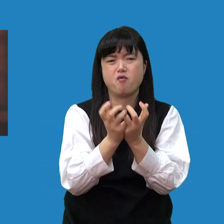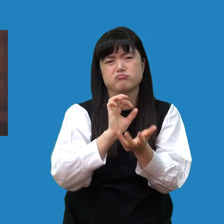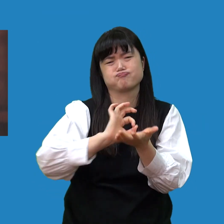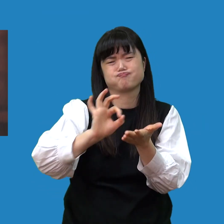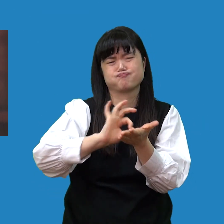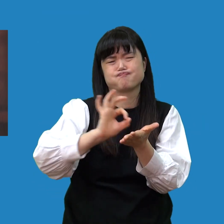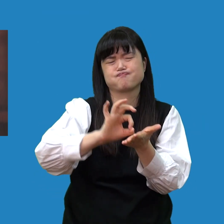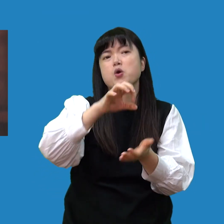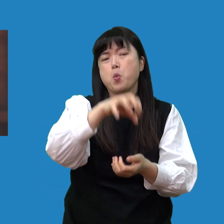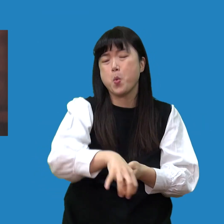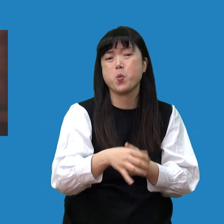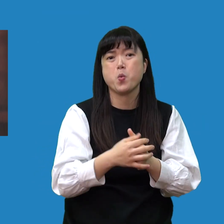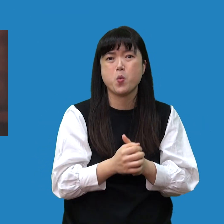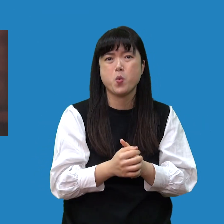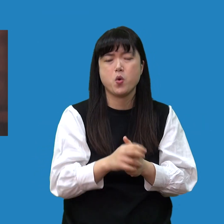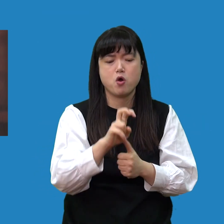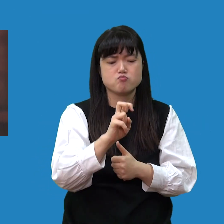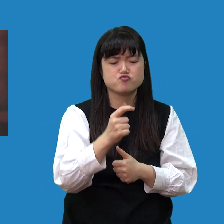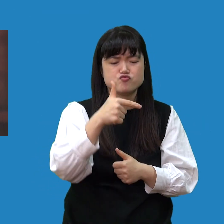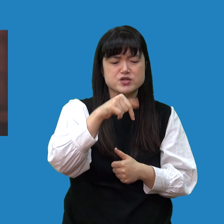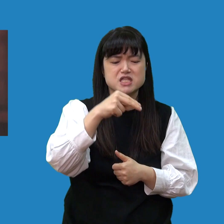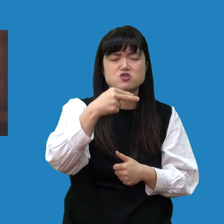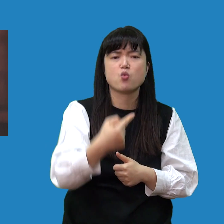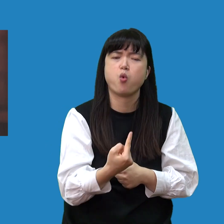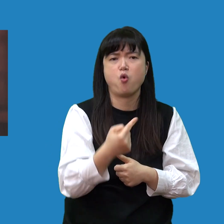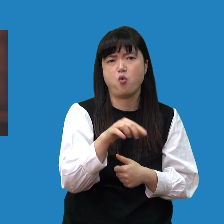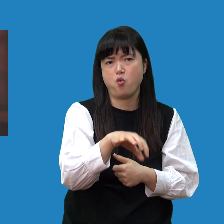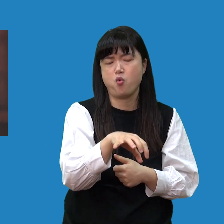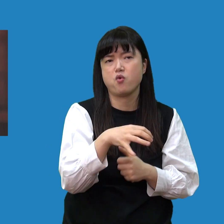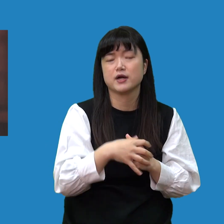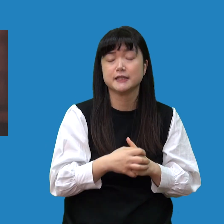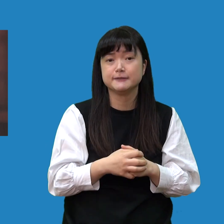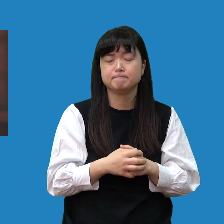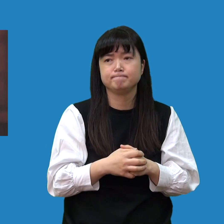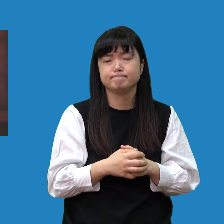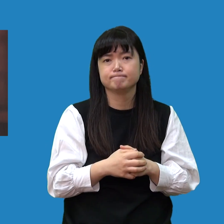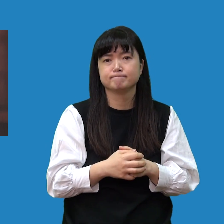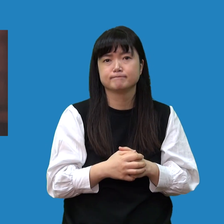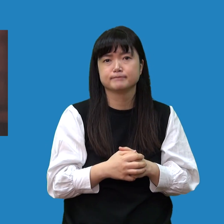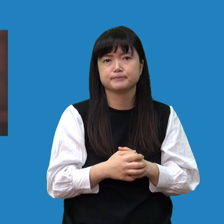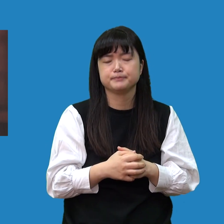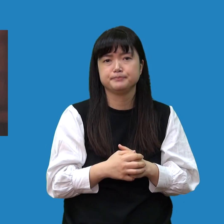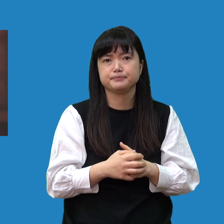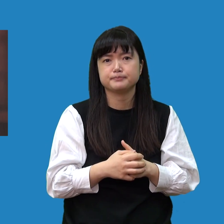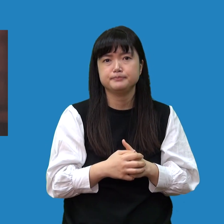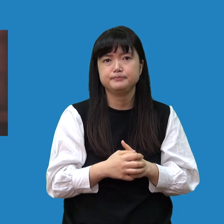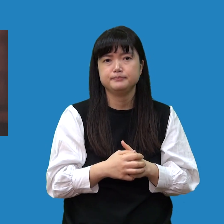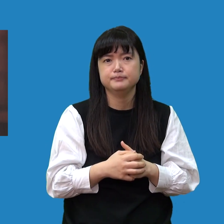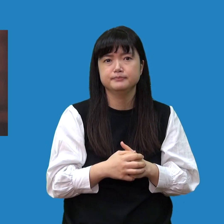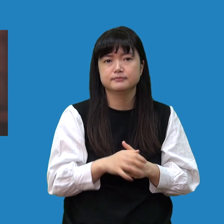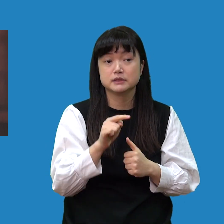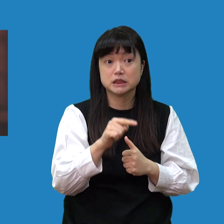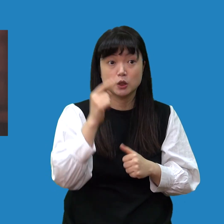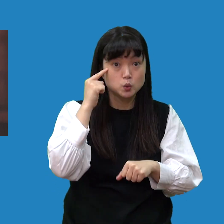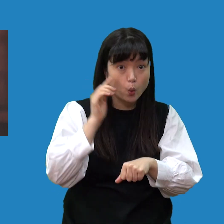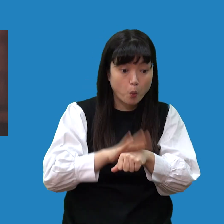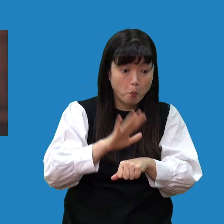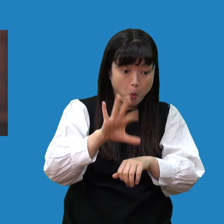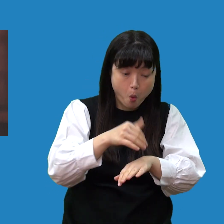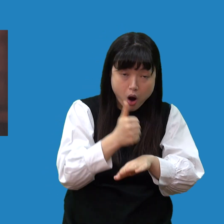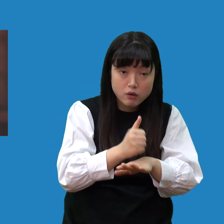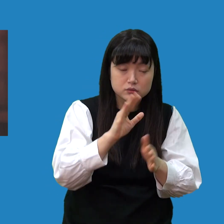자원의 공급처로 이 무기토 평야가 사용된 것입니다. 언덕이. 자, 이런 솔로몬